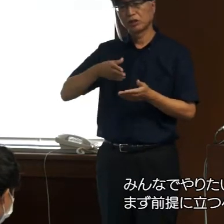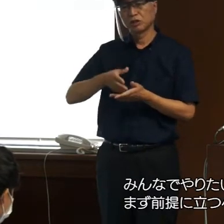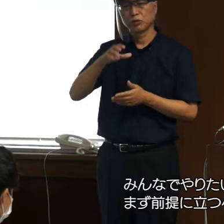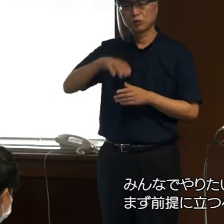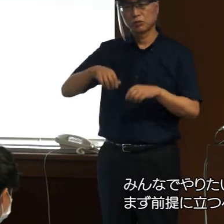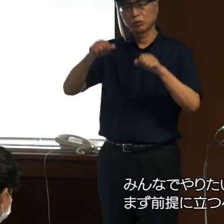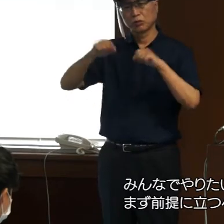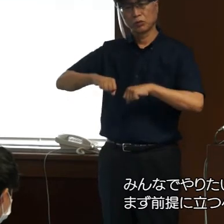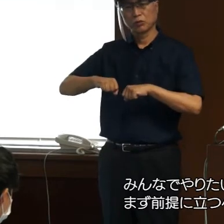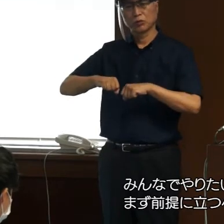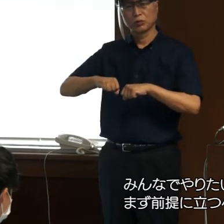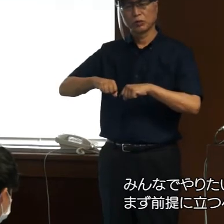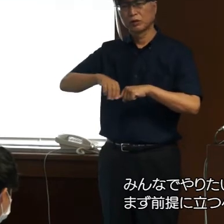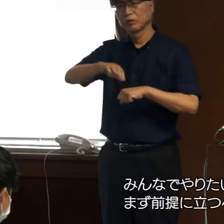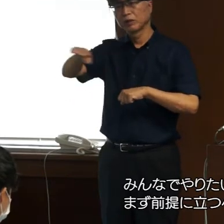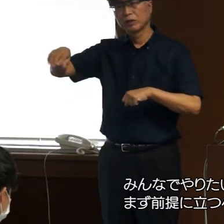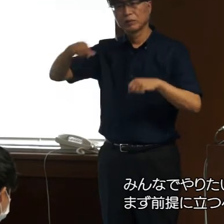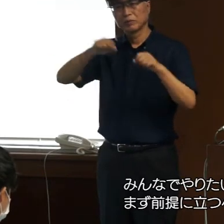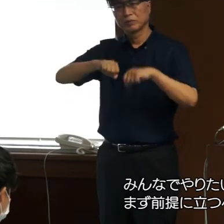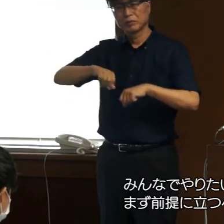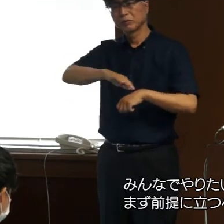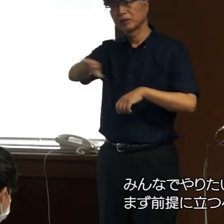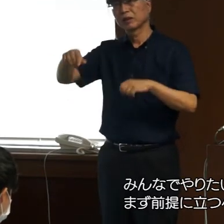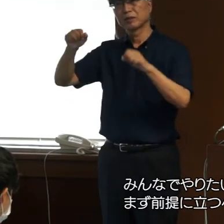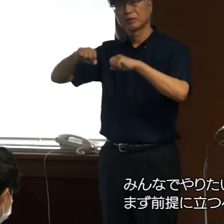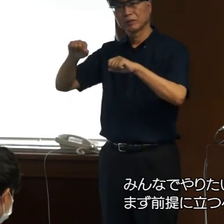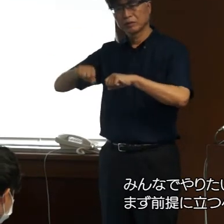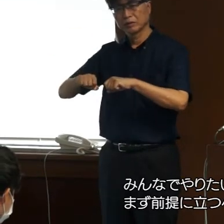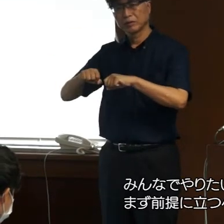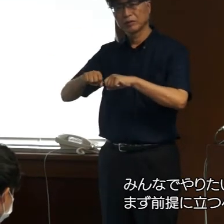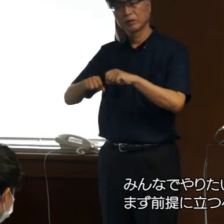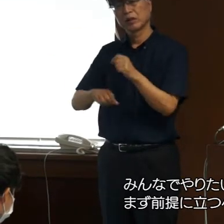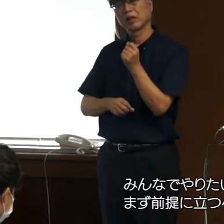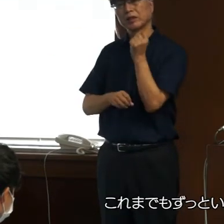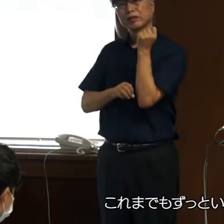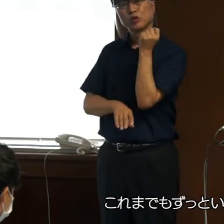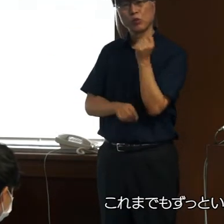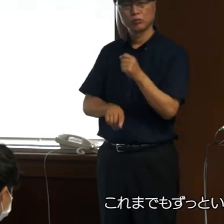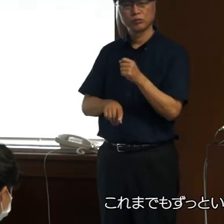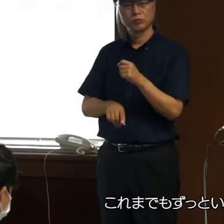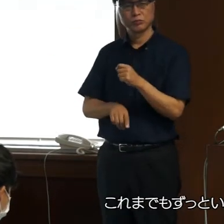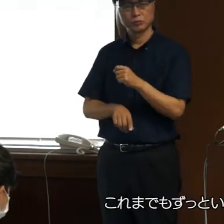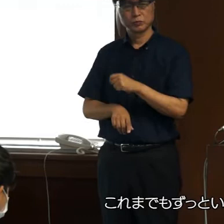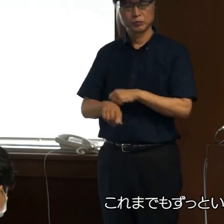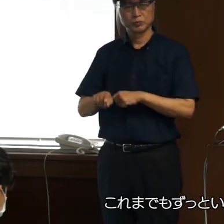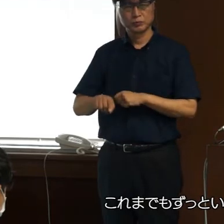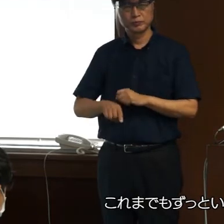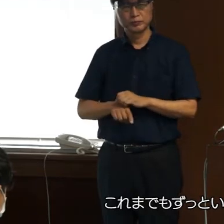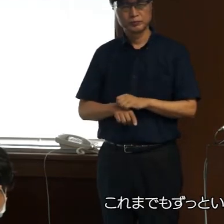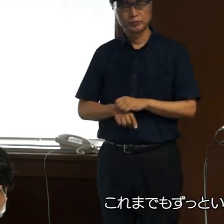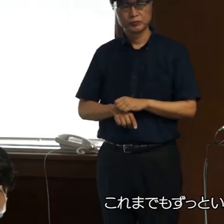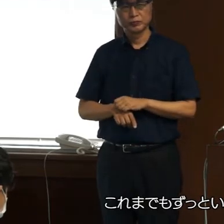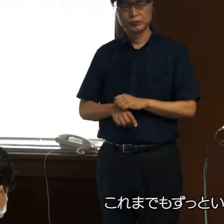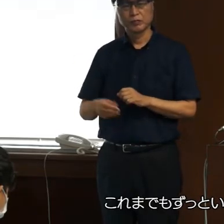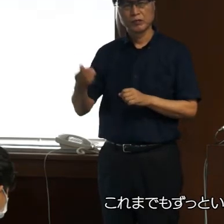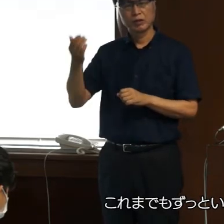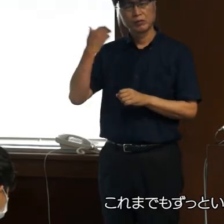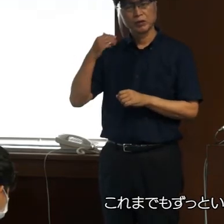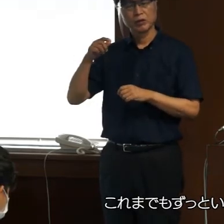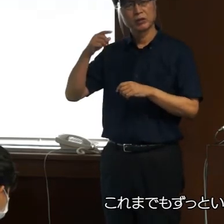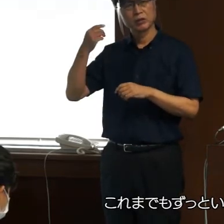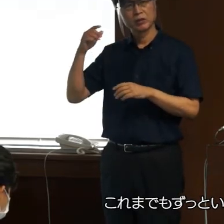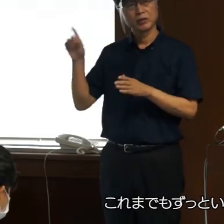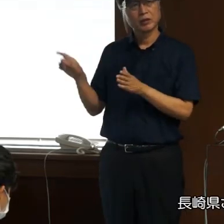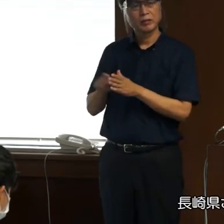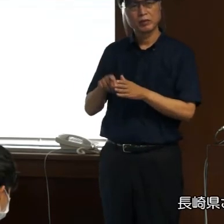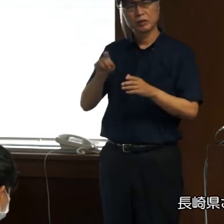んなでやりたいということがまず前提に立つべきだと思っているので、これまでも、ずっといろんな合意をしてきた